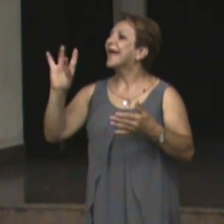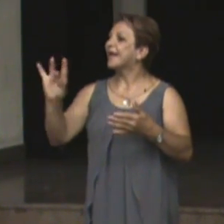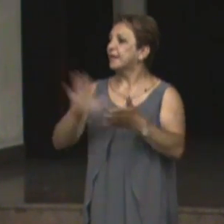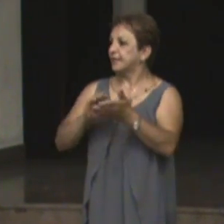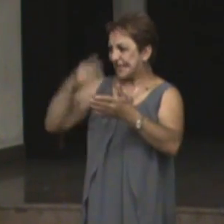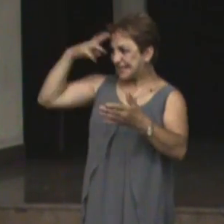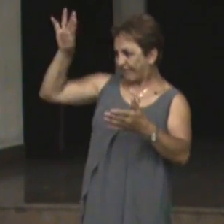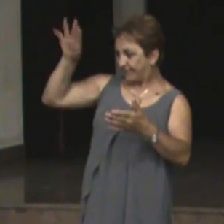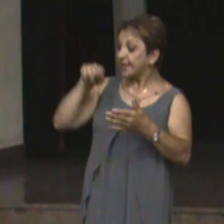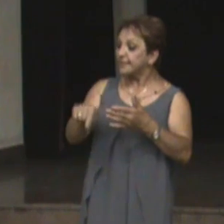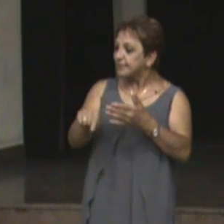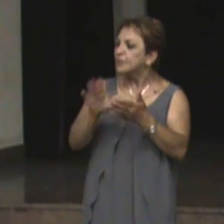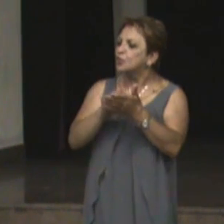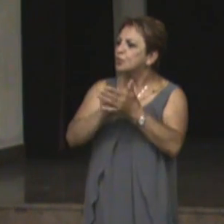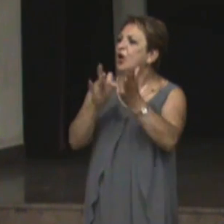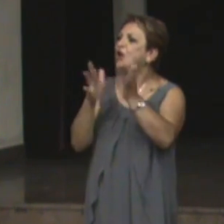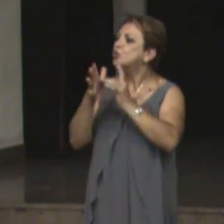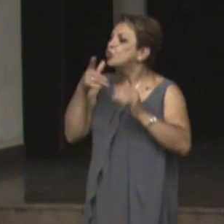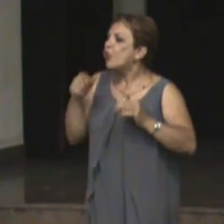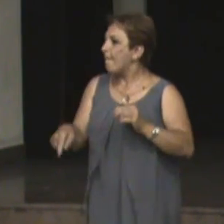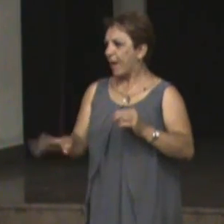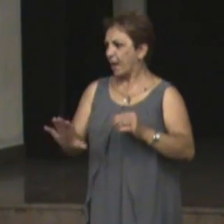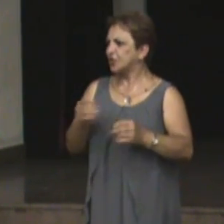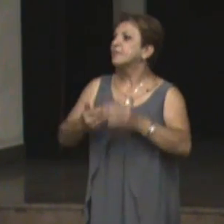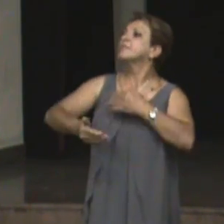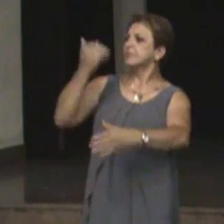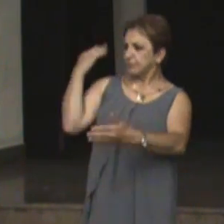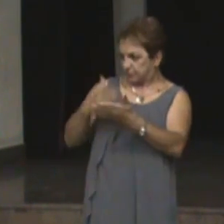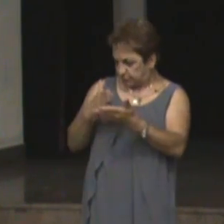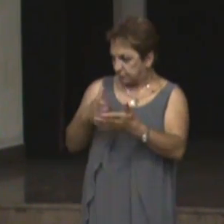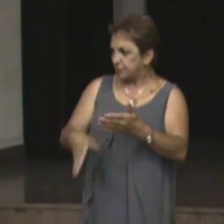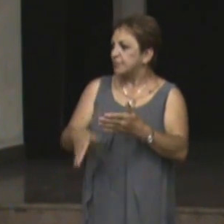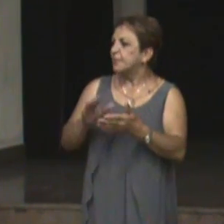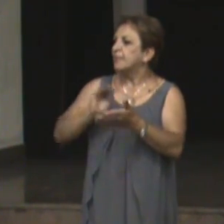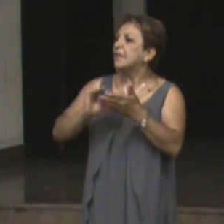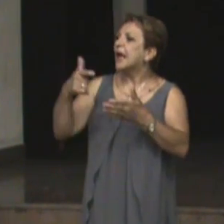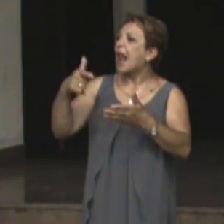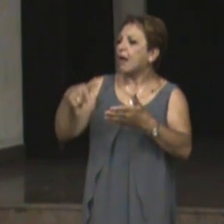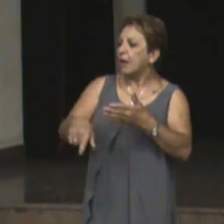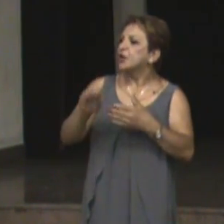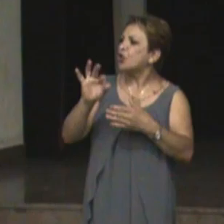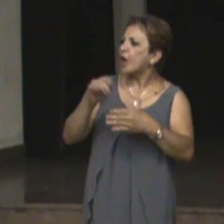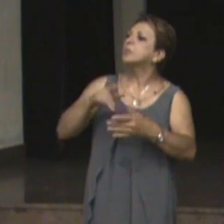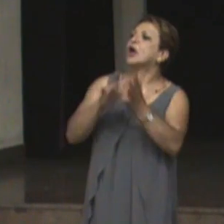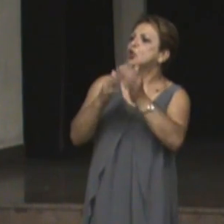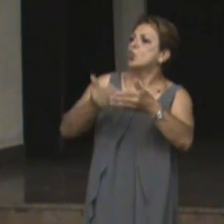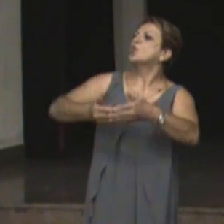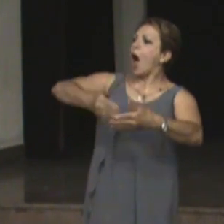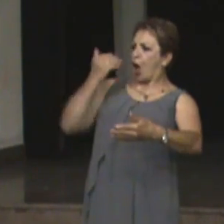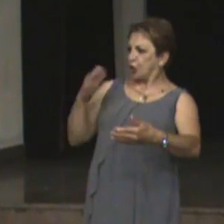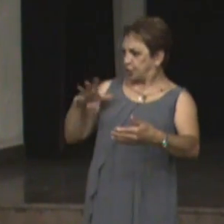որ Քրիստոսի ժամանակ միայն ծնվեց գրական այս ժանրը։ Քրիստոսից առաջ էլ